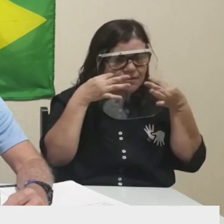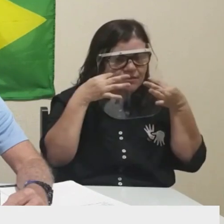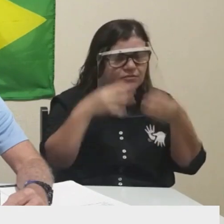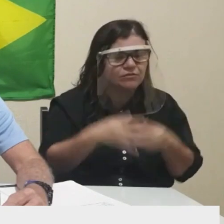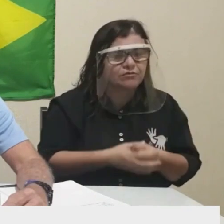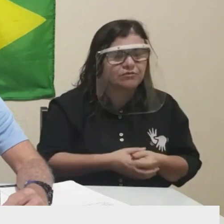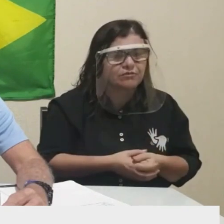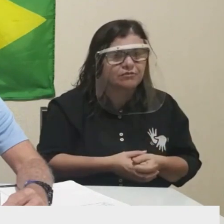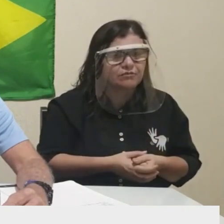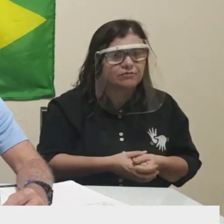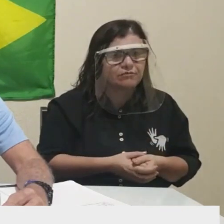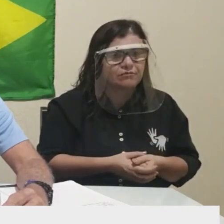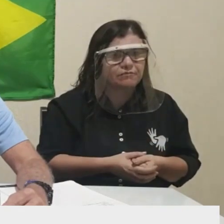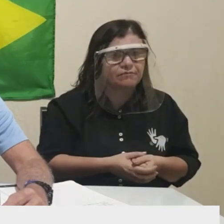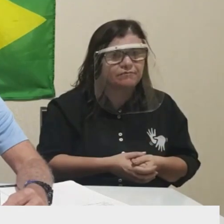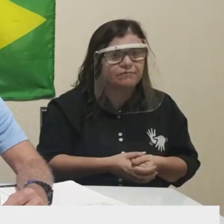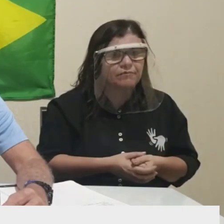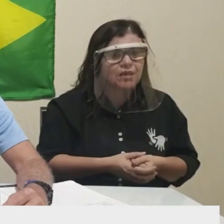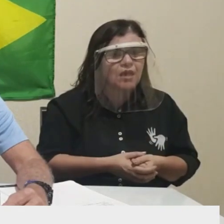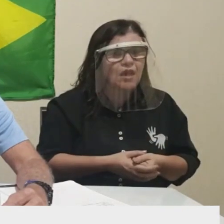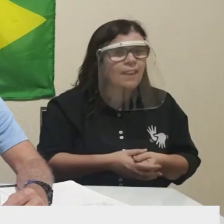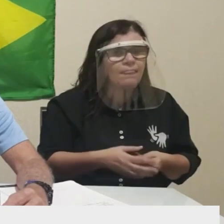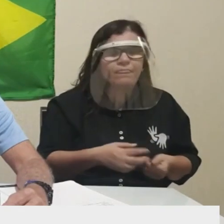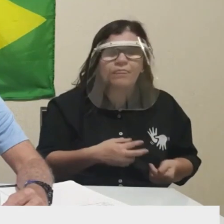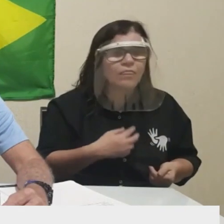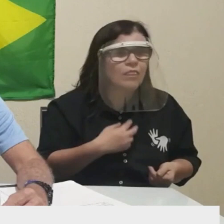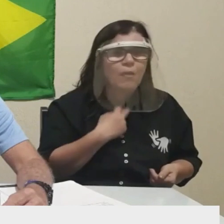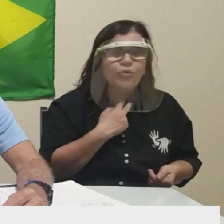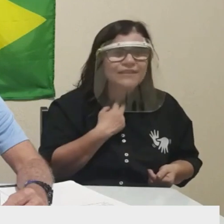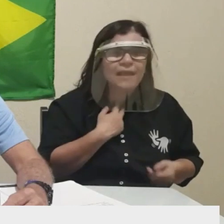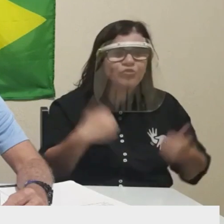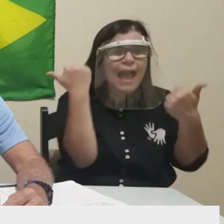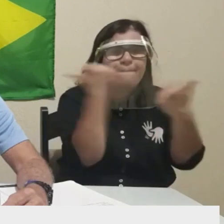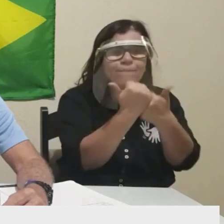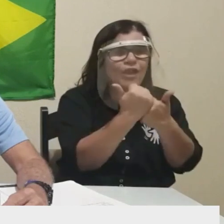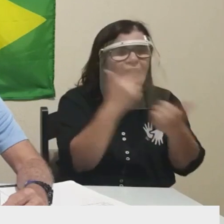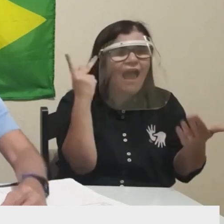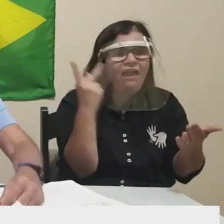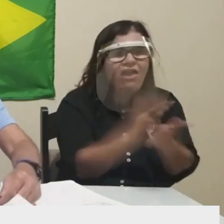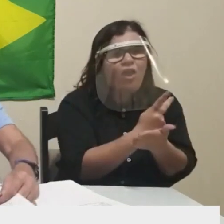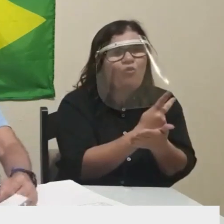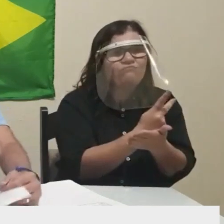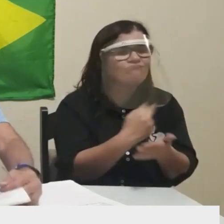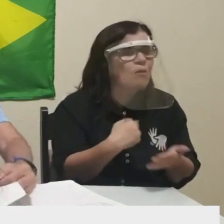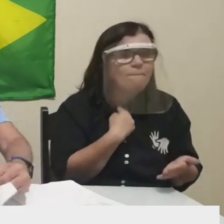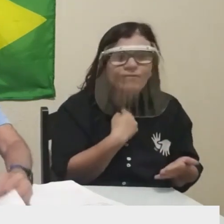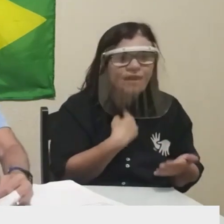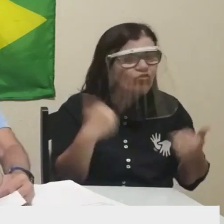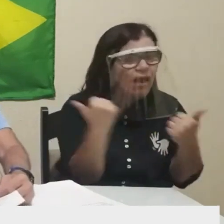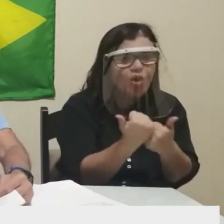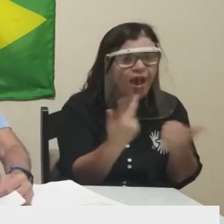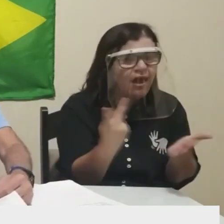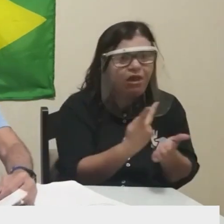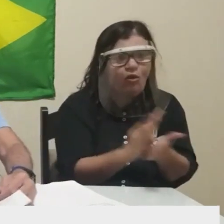não temos compromisso com o erro, não temos compromisso como ilícito e